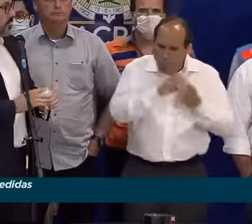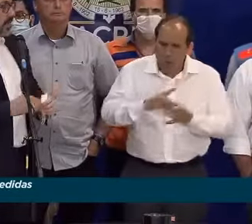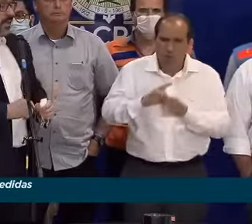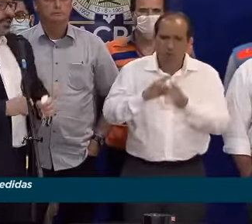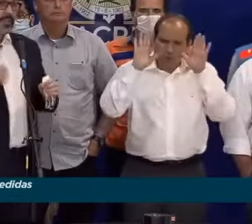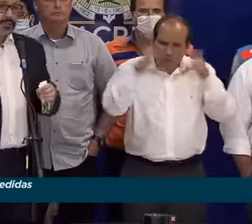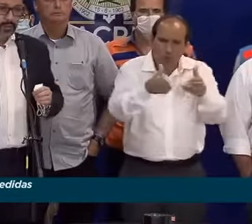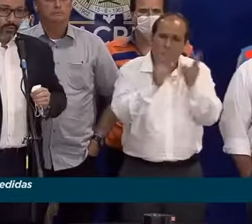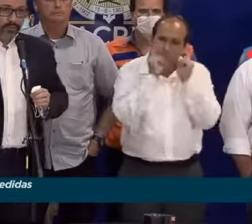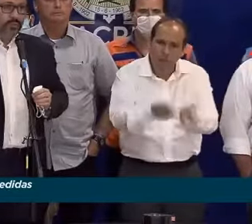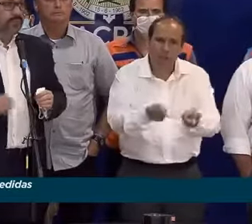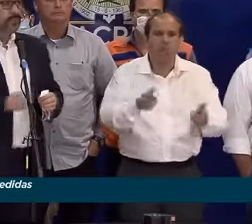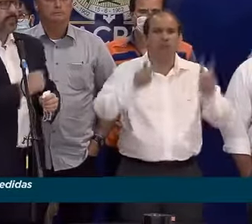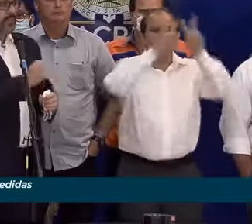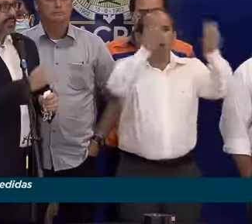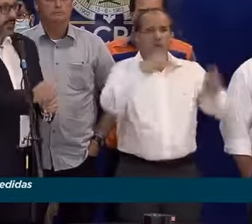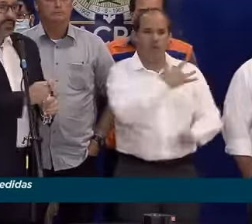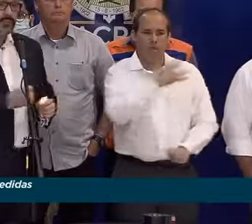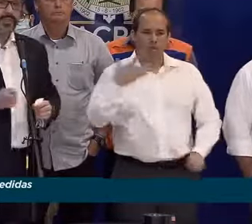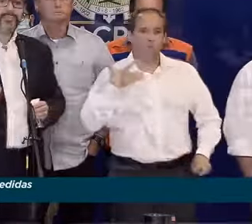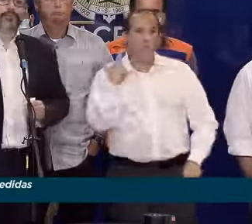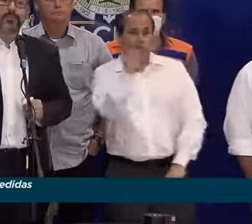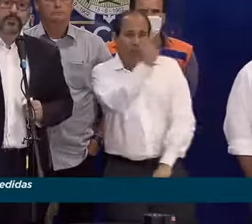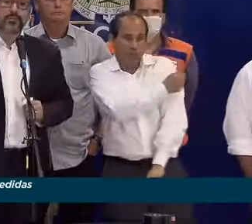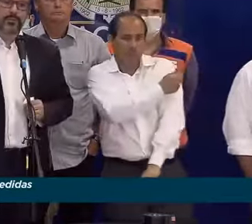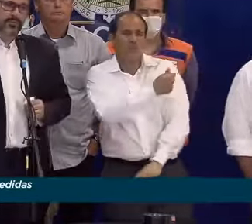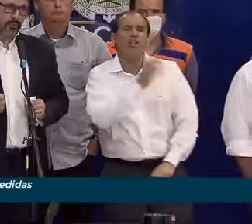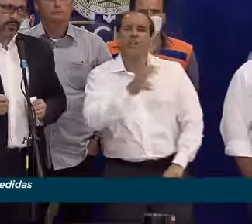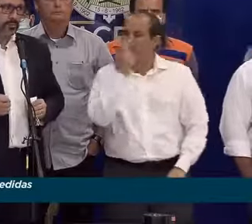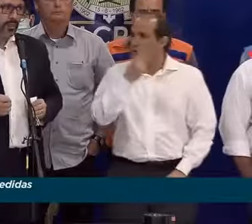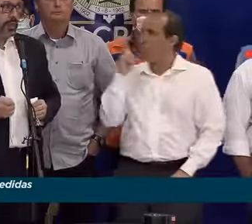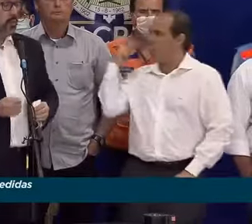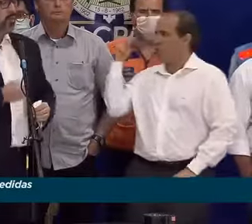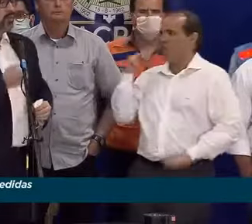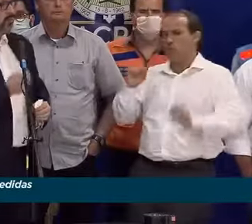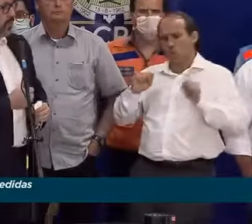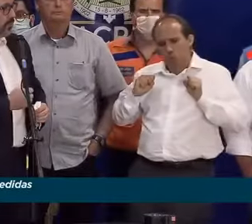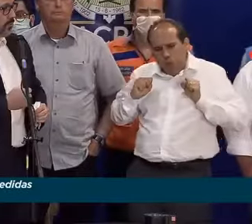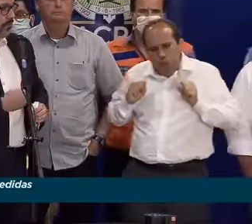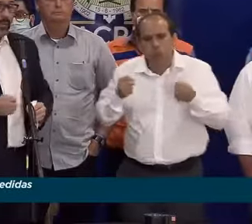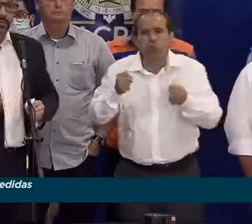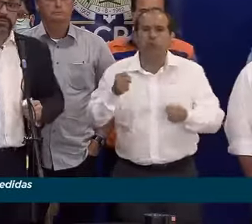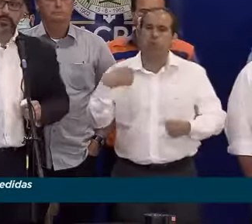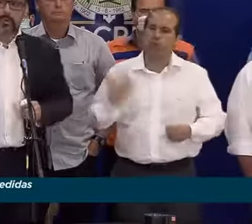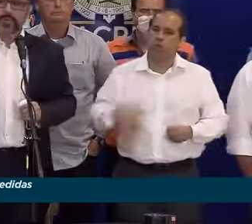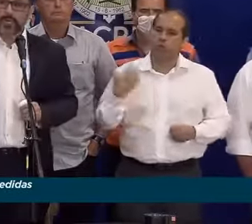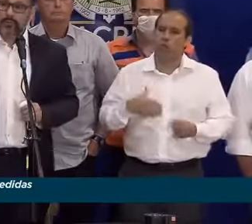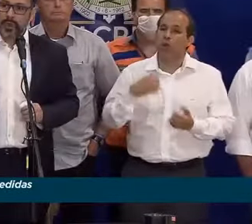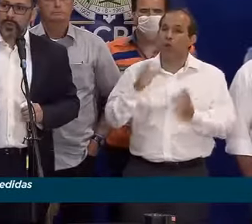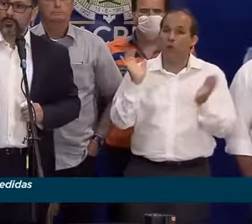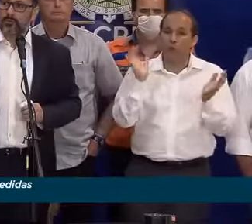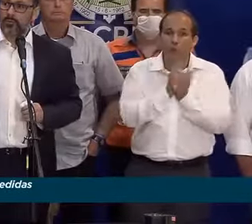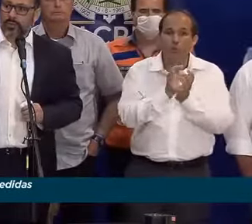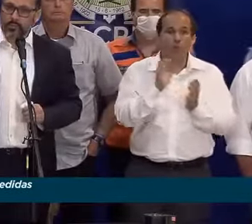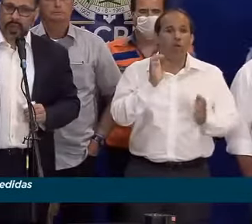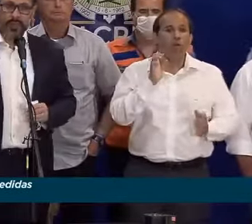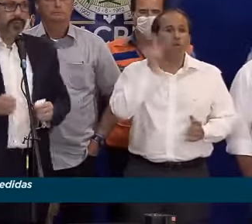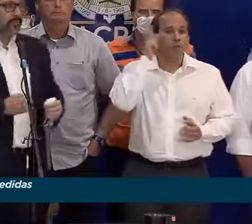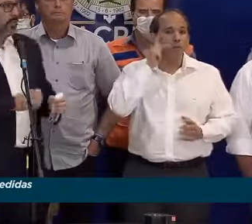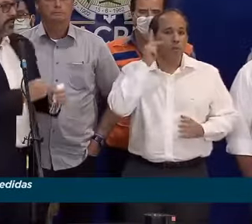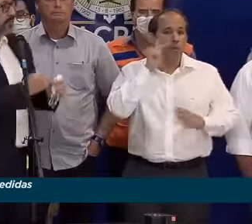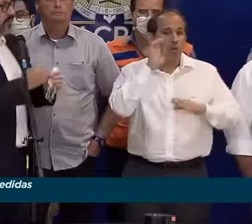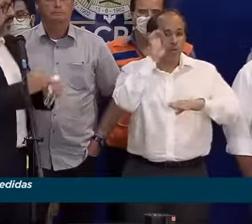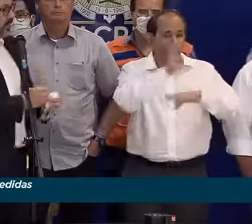causa da saúde, da vacinação e tem visto o seu esforço. Conte conosco, conte com a bancada do Acre, com o governo do